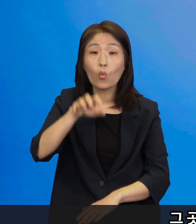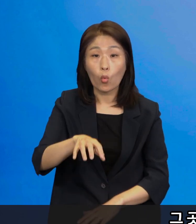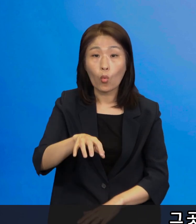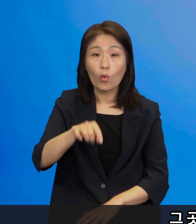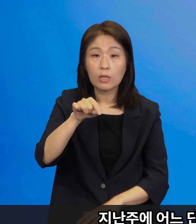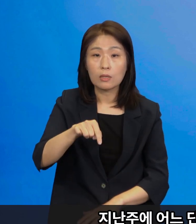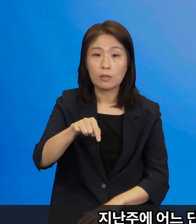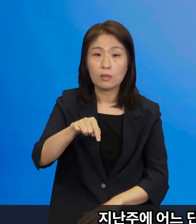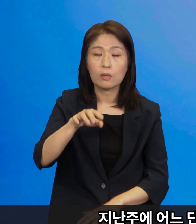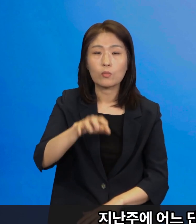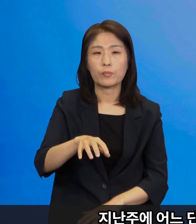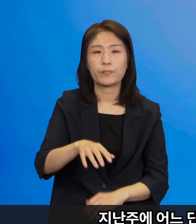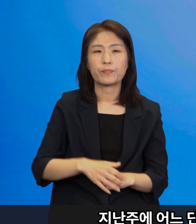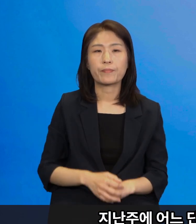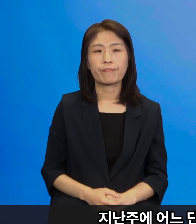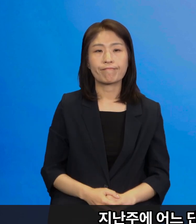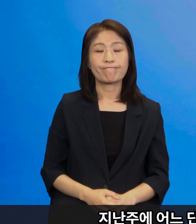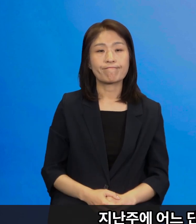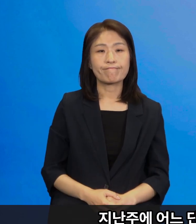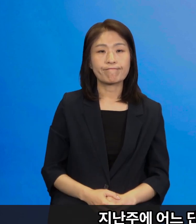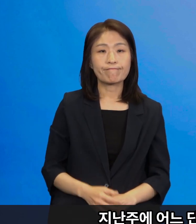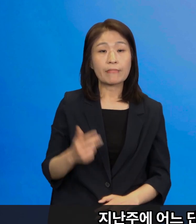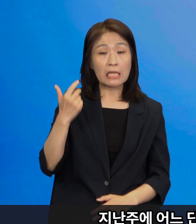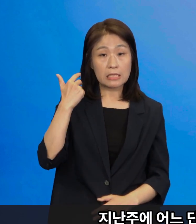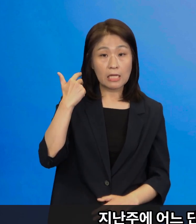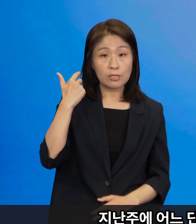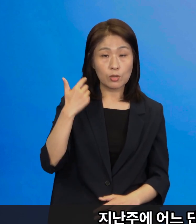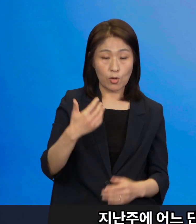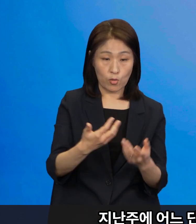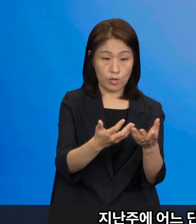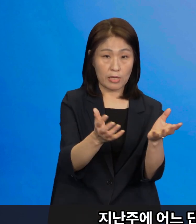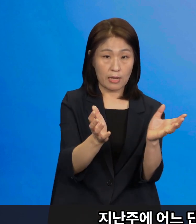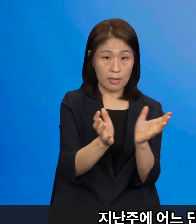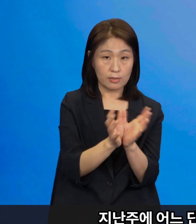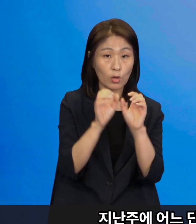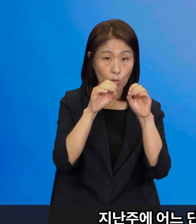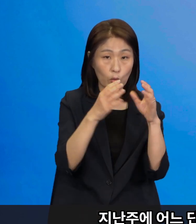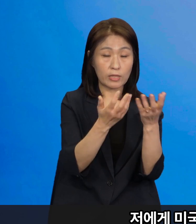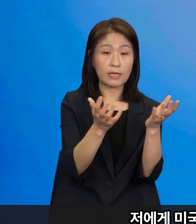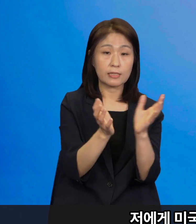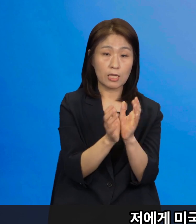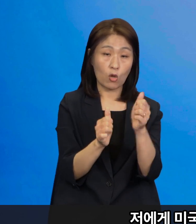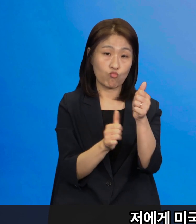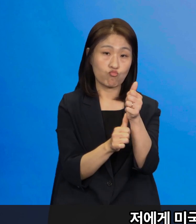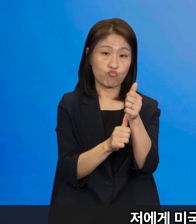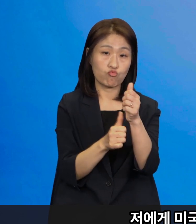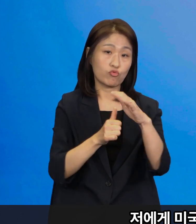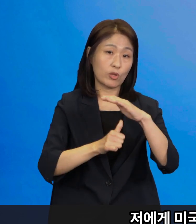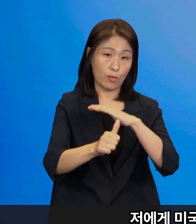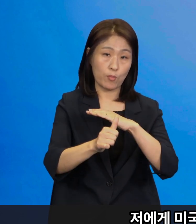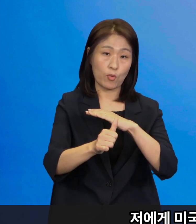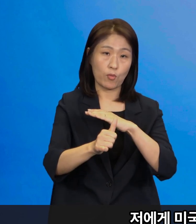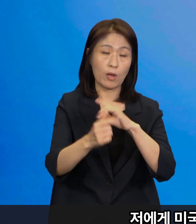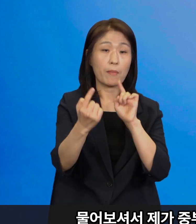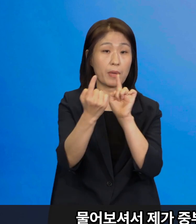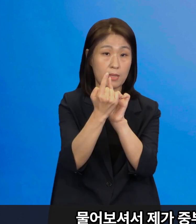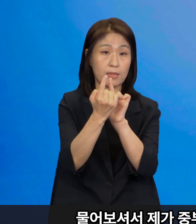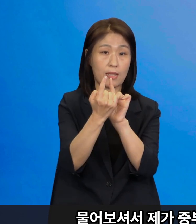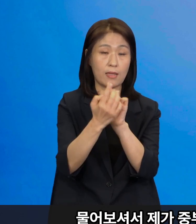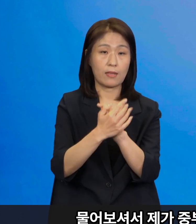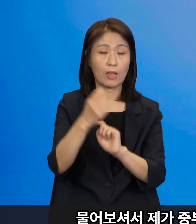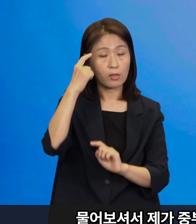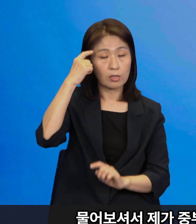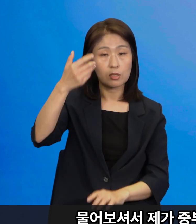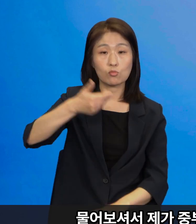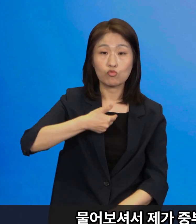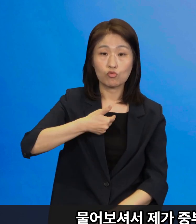숲지방입니다. 지난주에 어느 단체 부대표님이 찾아오셨어요. 저에게 미국 어디에서 사셨습니까?